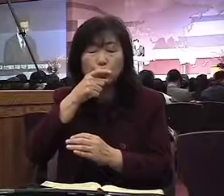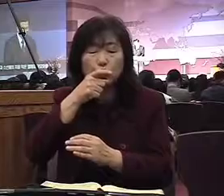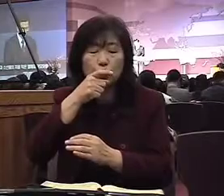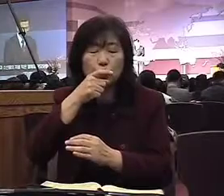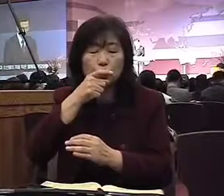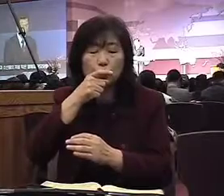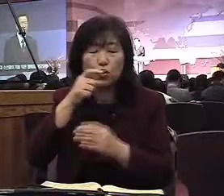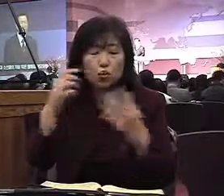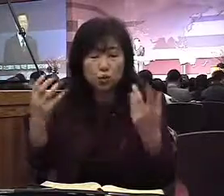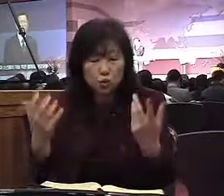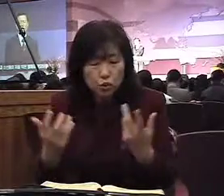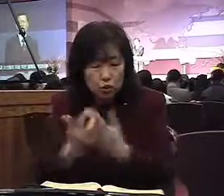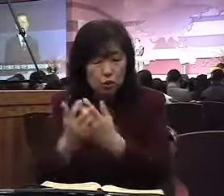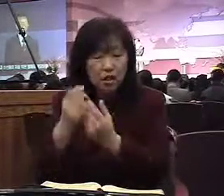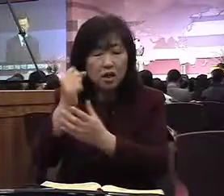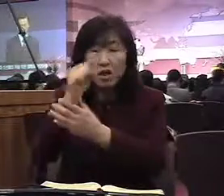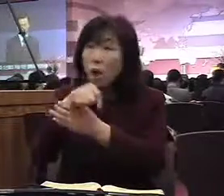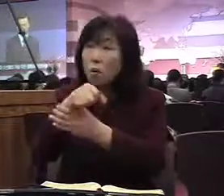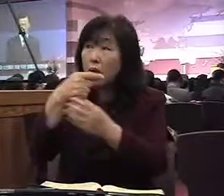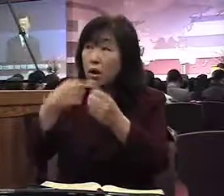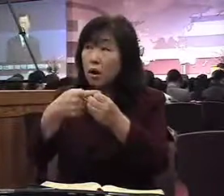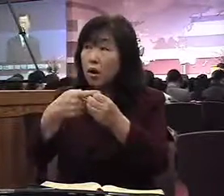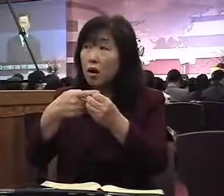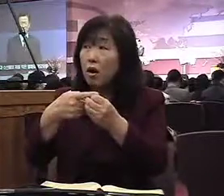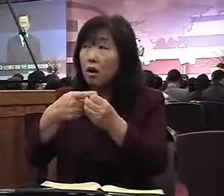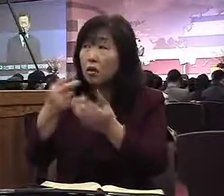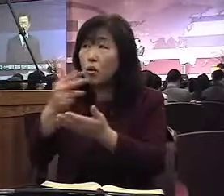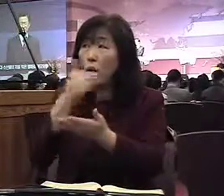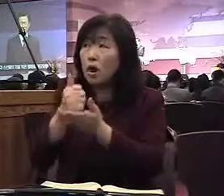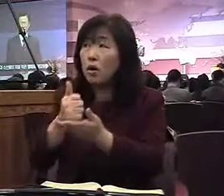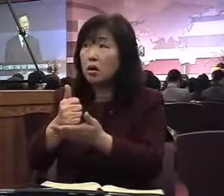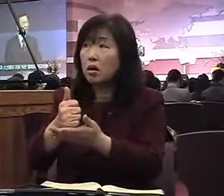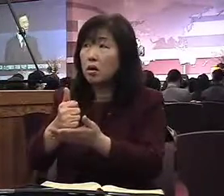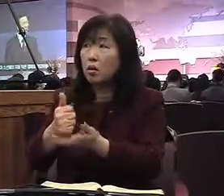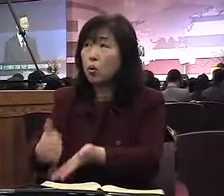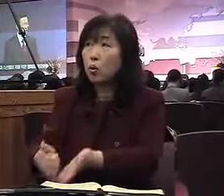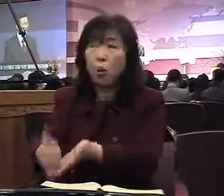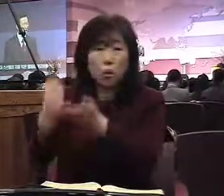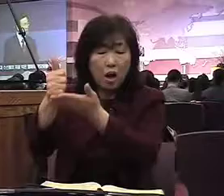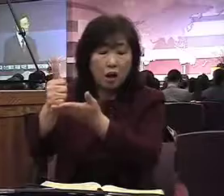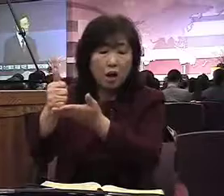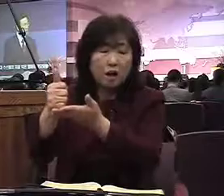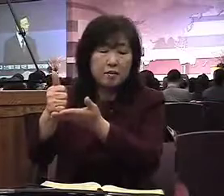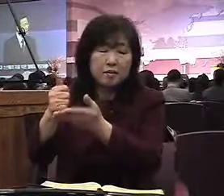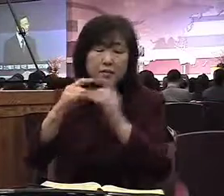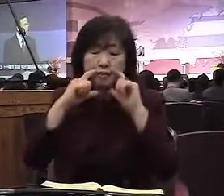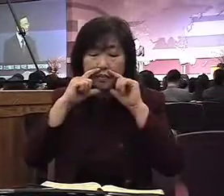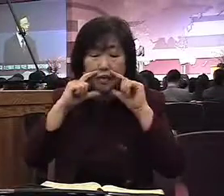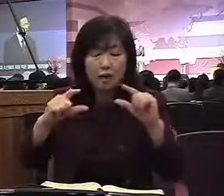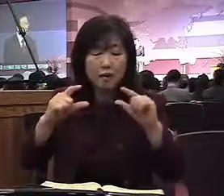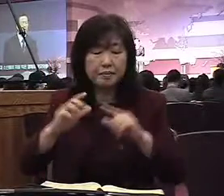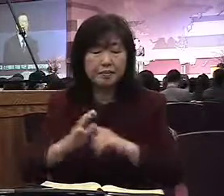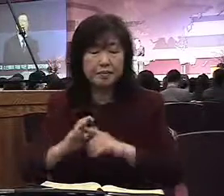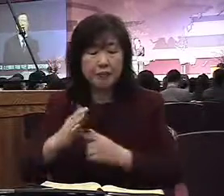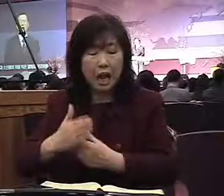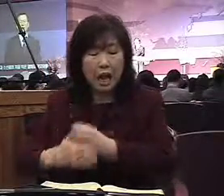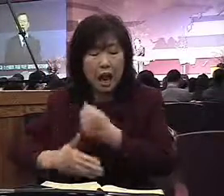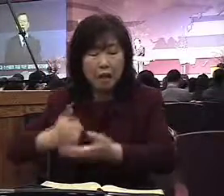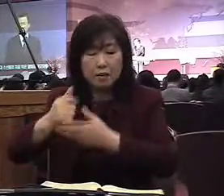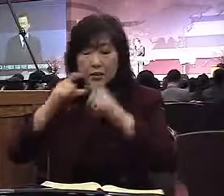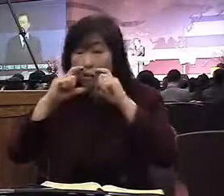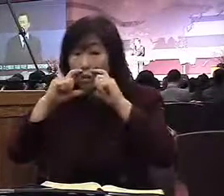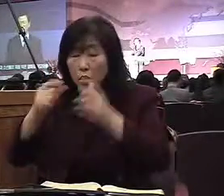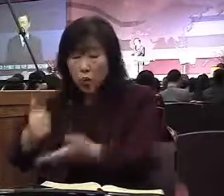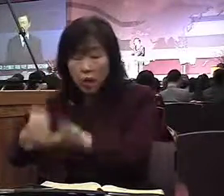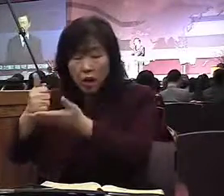처음 익은 열매로 여호와를 공경하라. 그렇게 말씀했습니다. 여호와를 공경하라. 뭘로요? 하나님을 공경하는